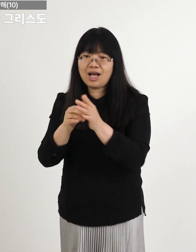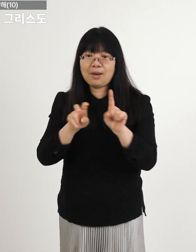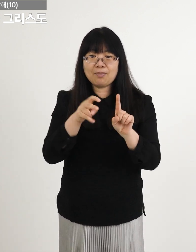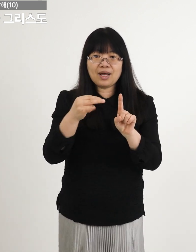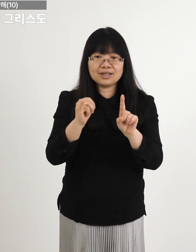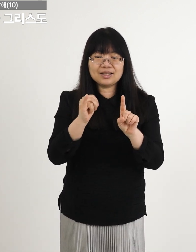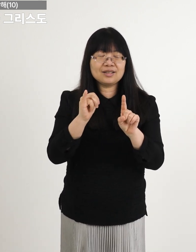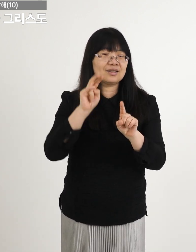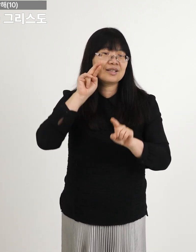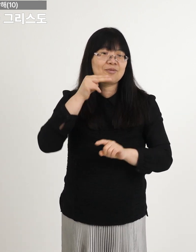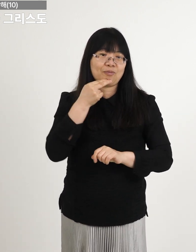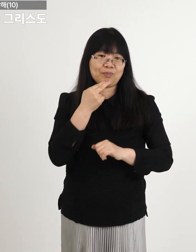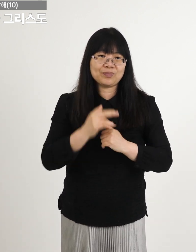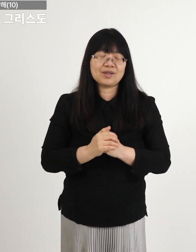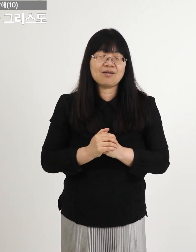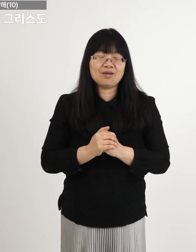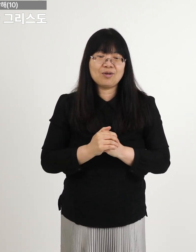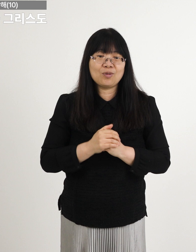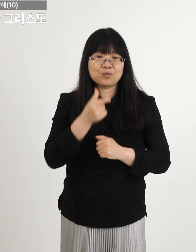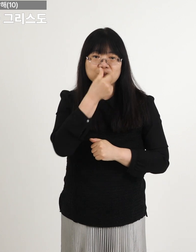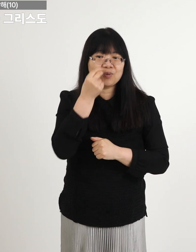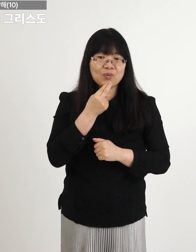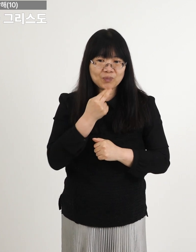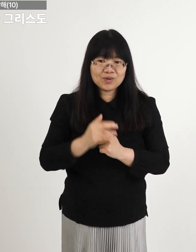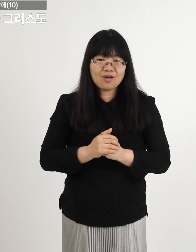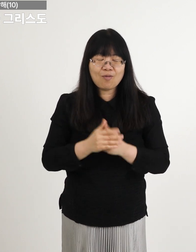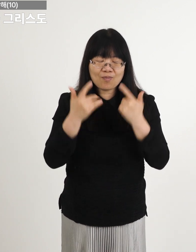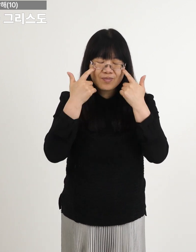않아요. 정확하게 2배입니다.